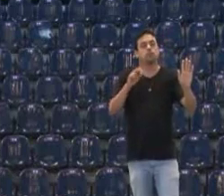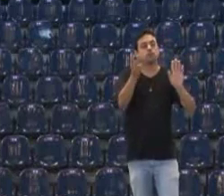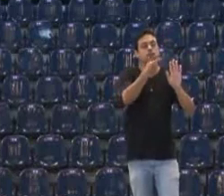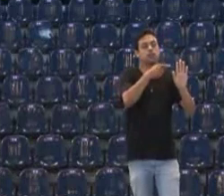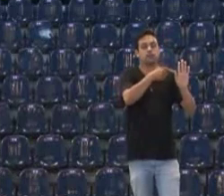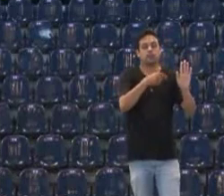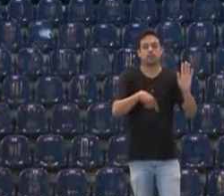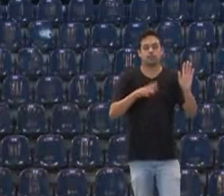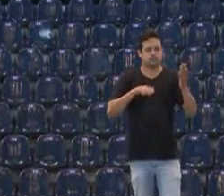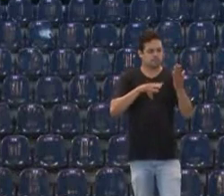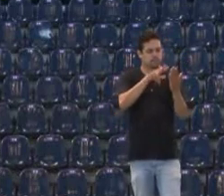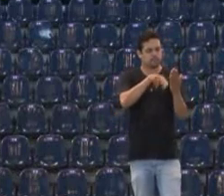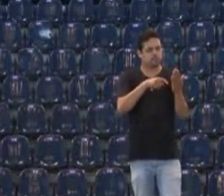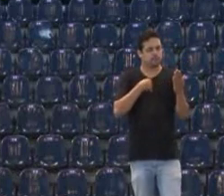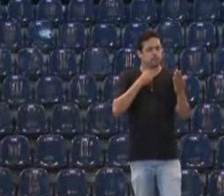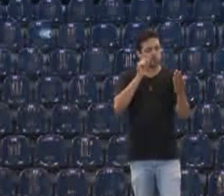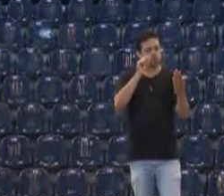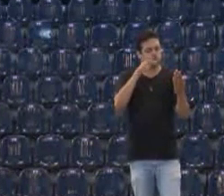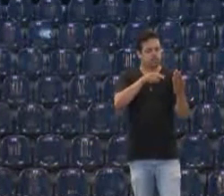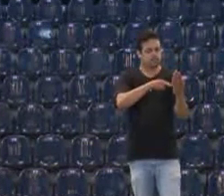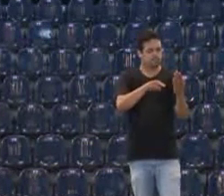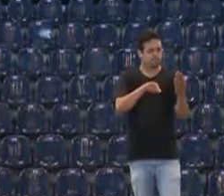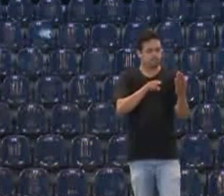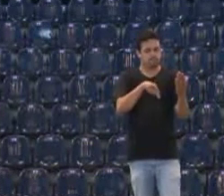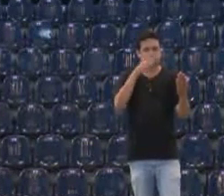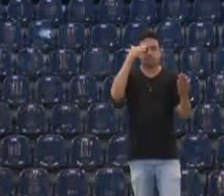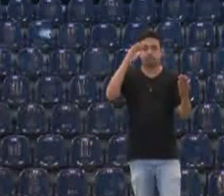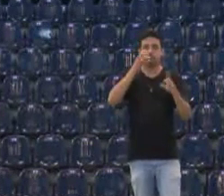Às vezes eles se enganchavam. Horrível isso.